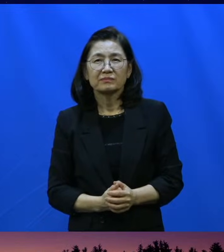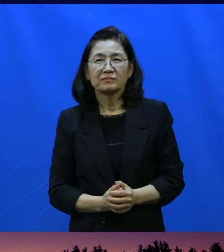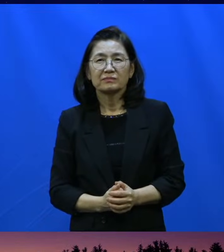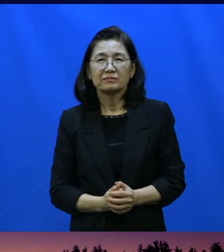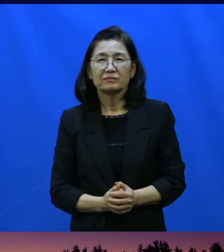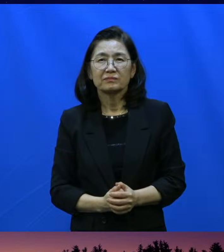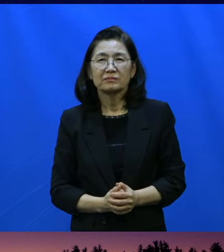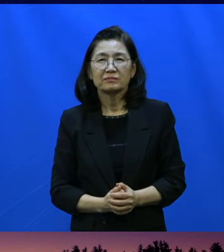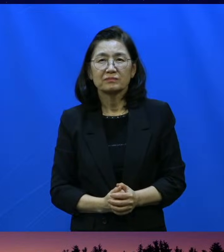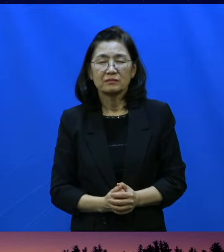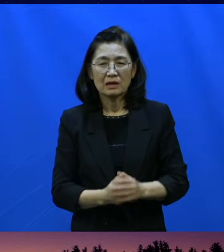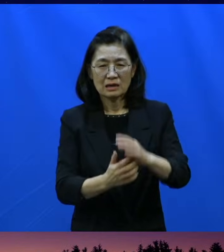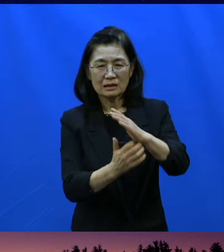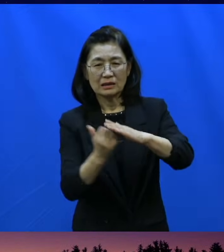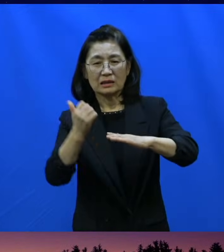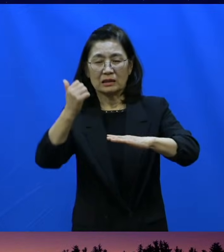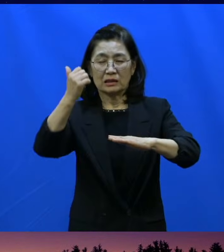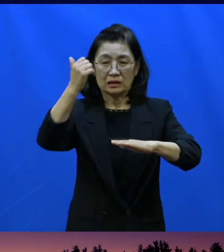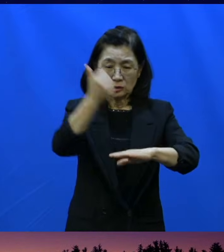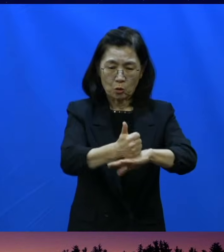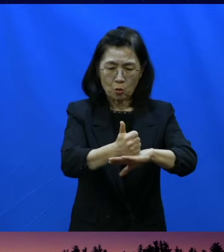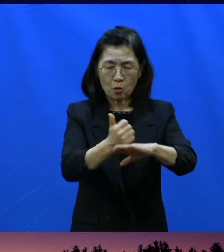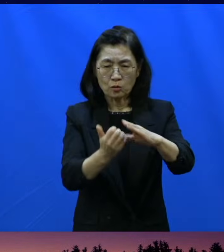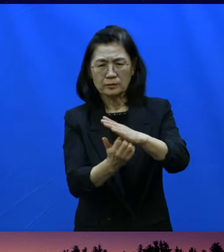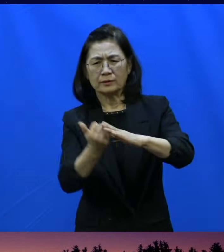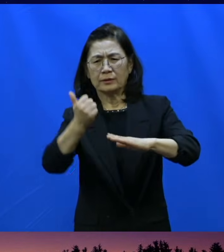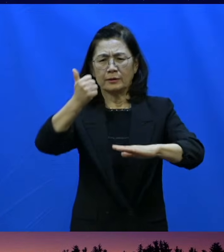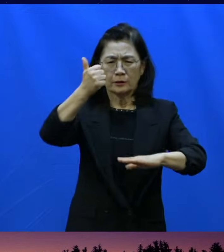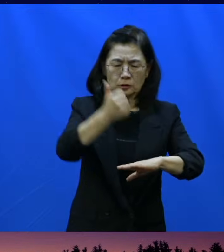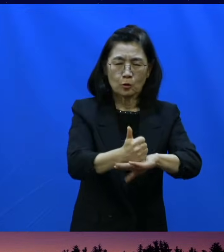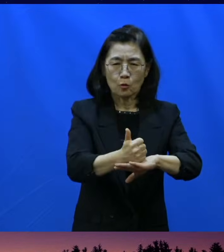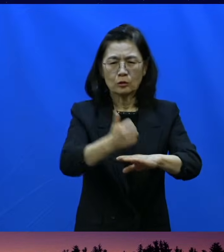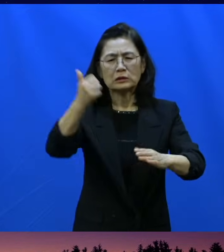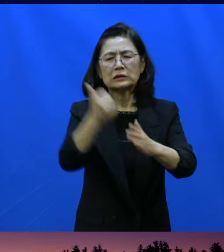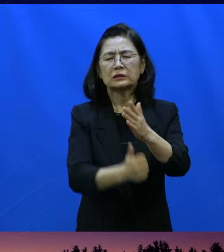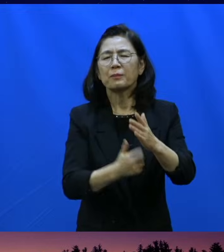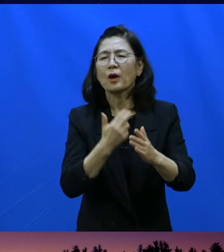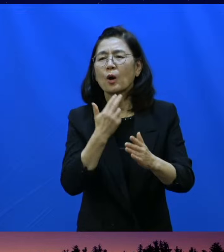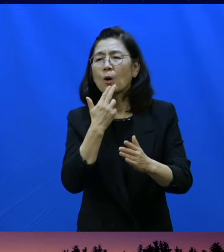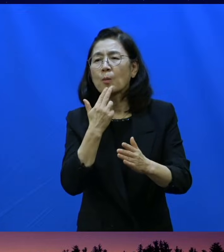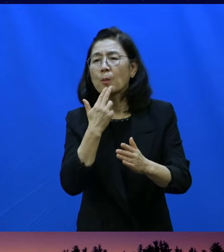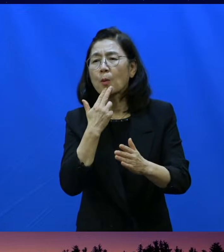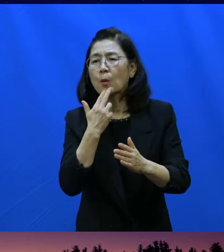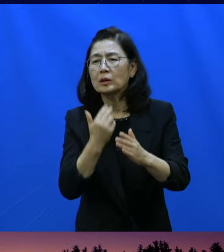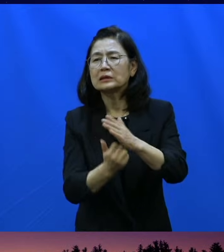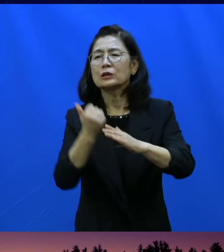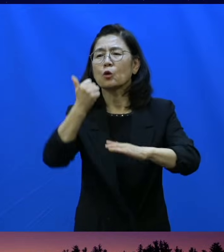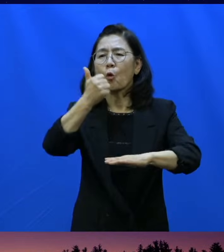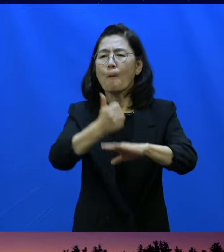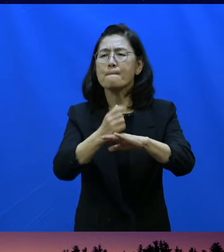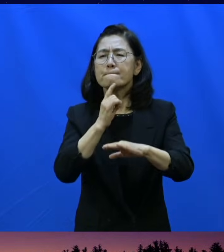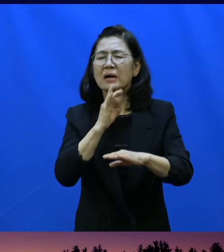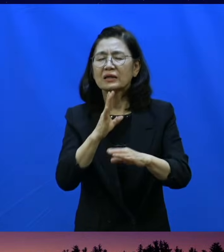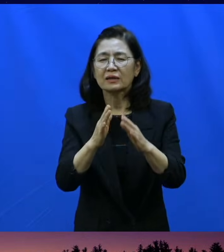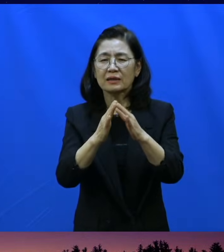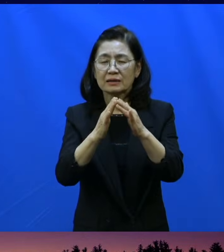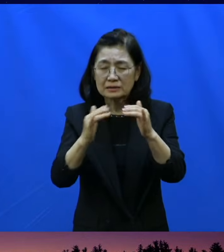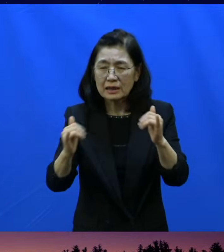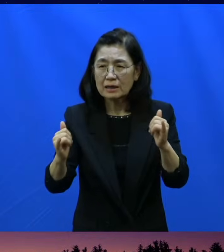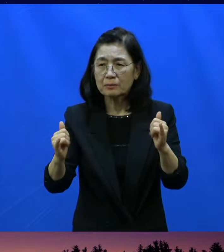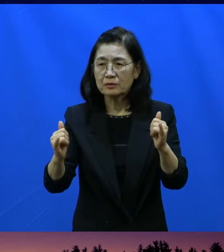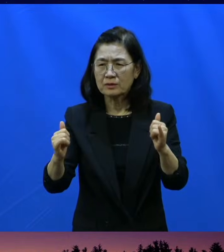여러분, 성공만 한 사람은요, 은혜 구하지 않습니다. 무슨 은혜가 필요해요? 내가 성공을 하는데,